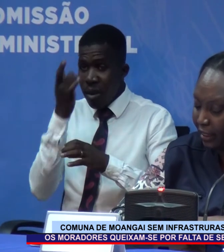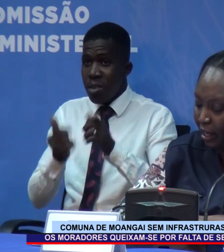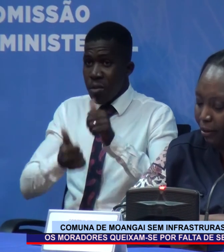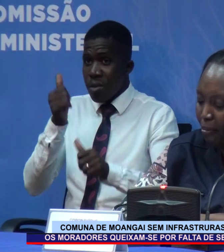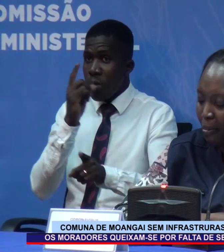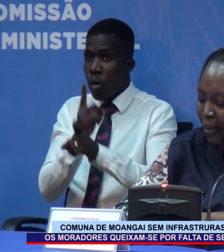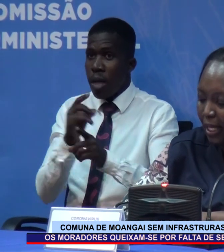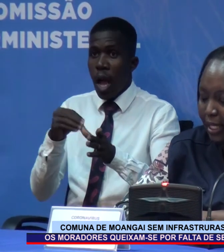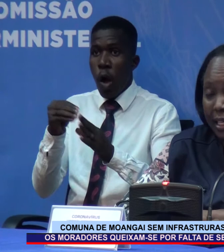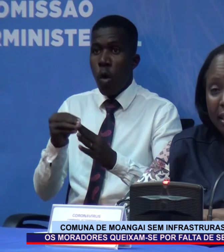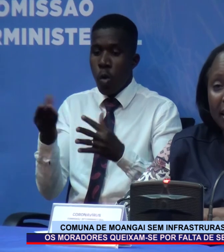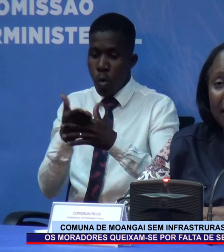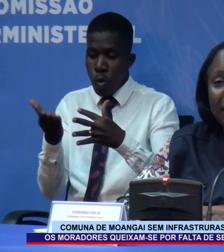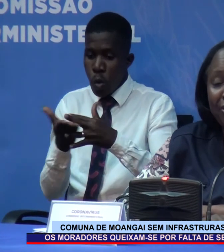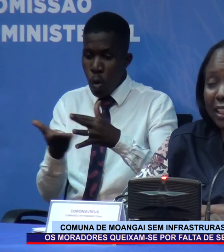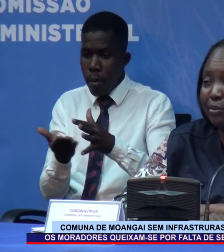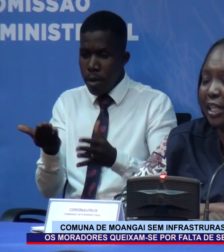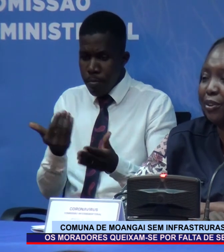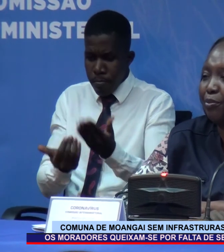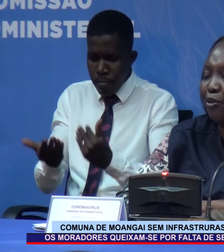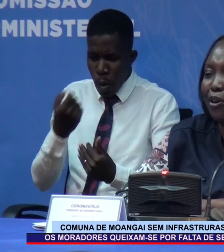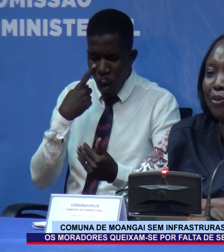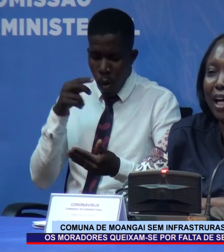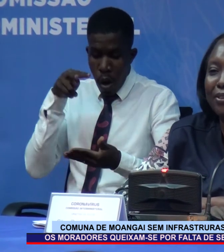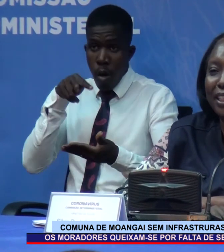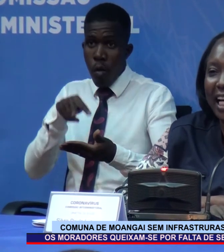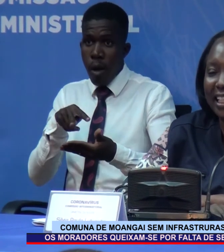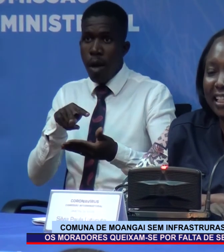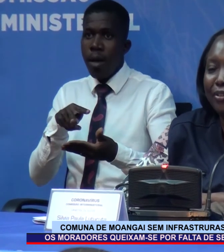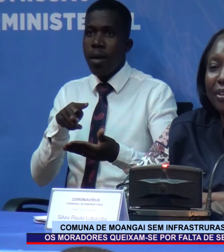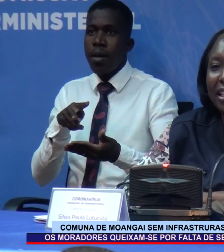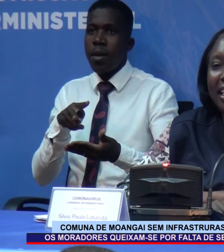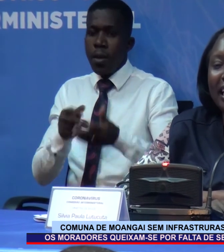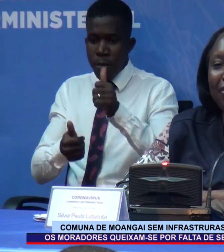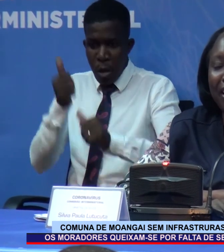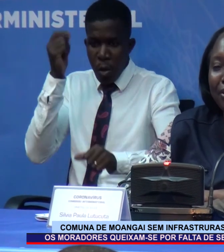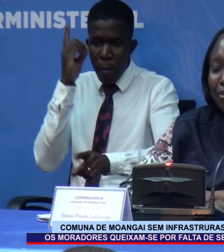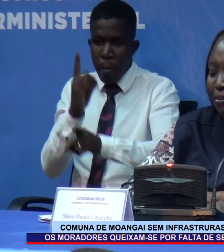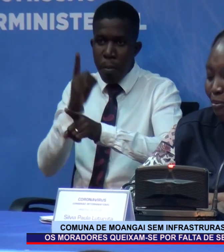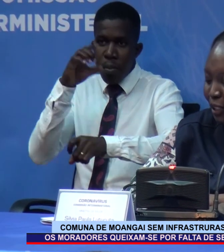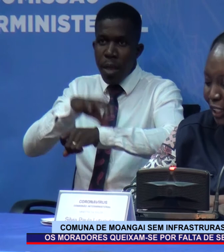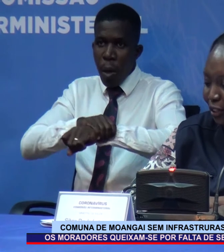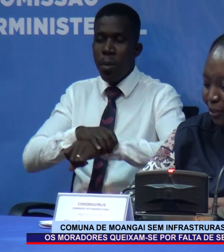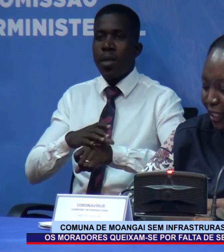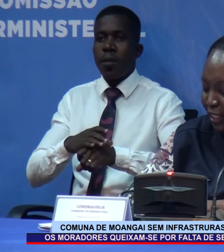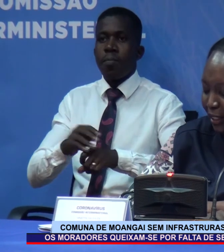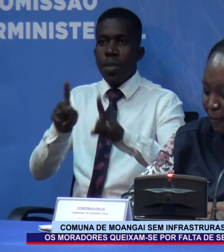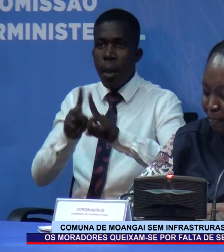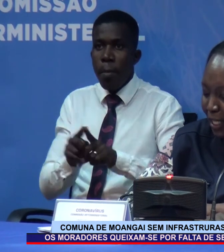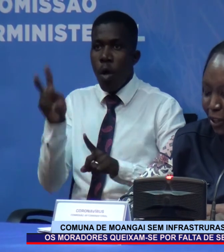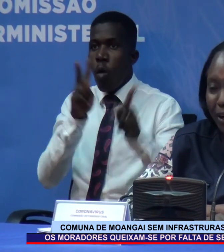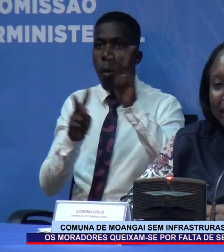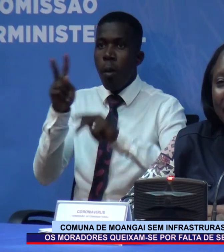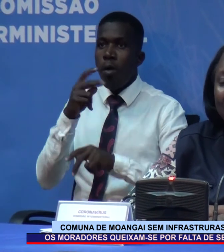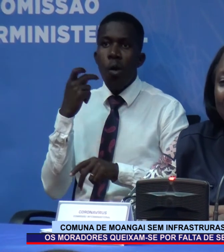não é? No caso, recursos humanos, etc., para podermos, então, ter um sistema de saúde diferente e melhor daquele